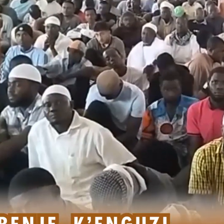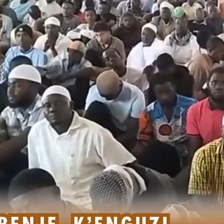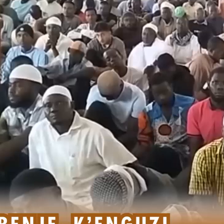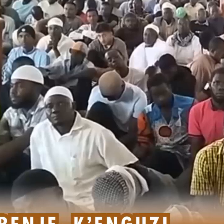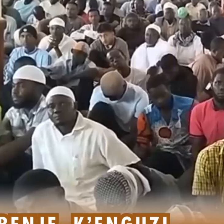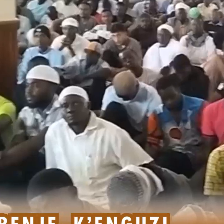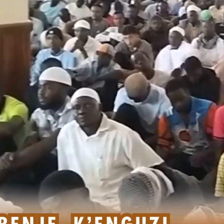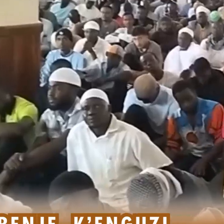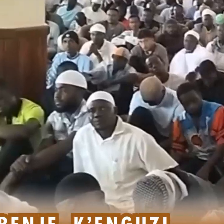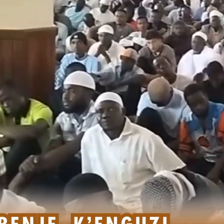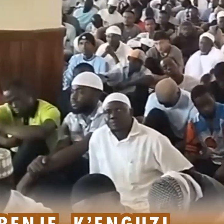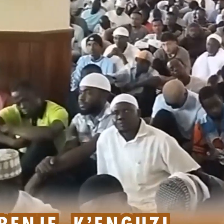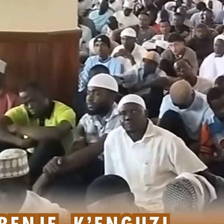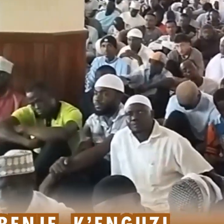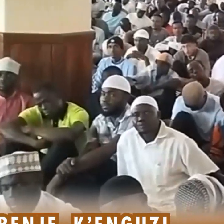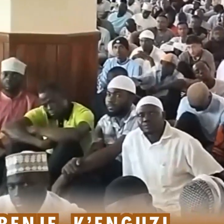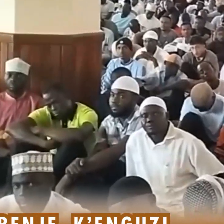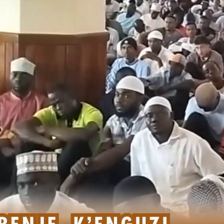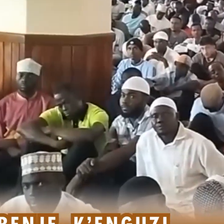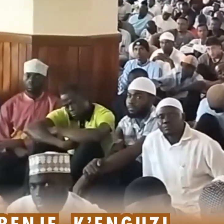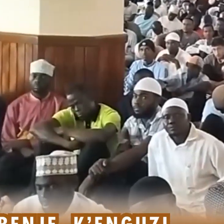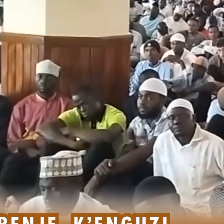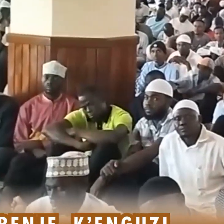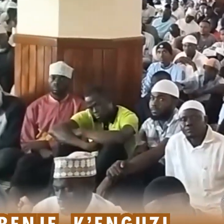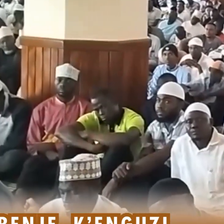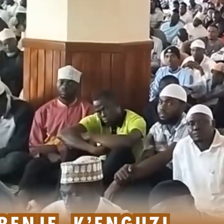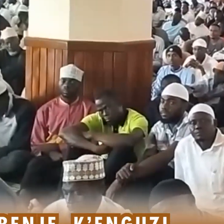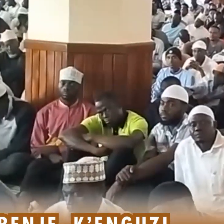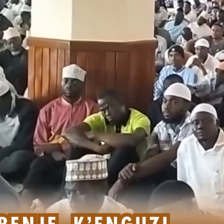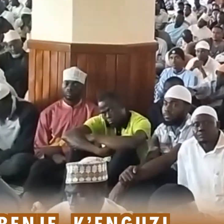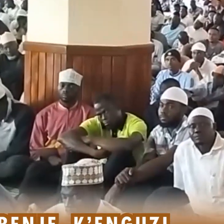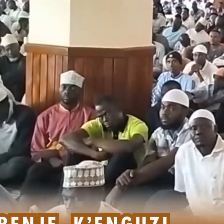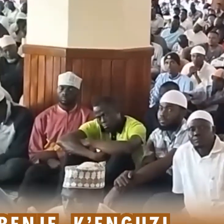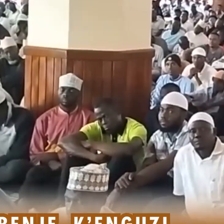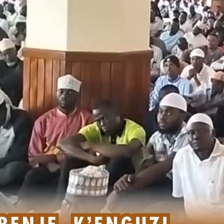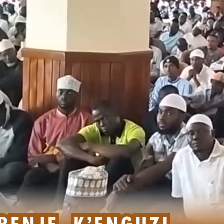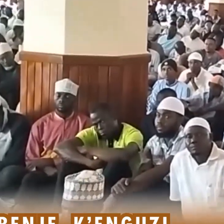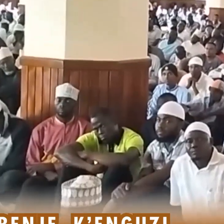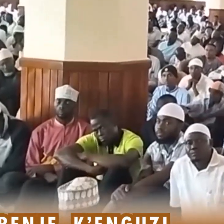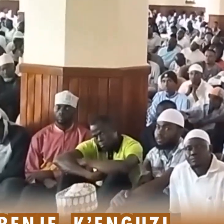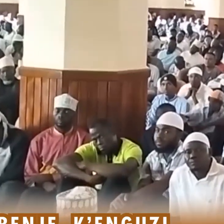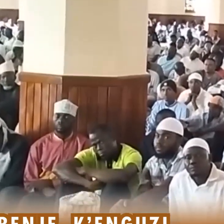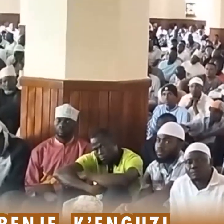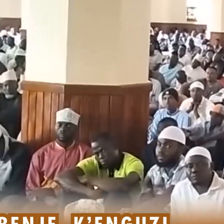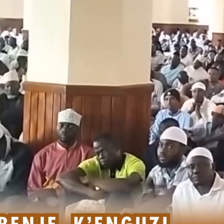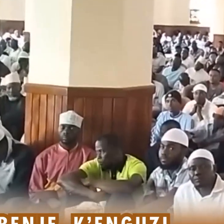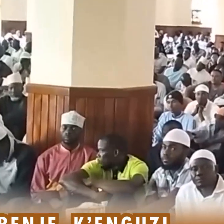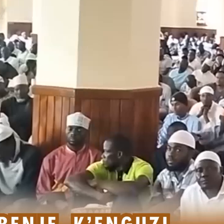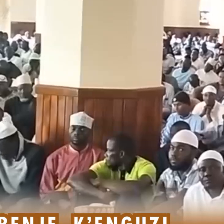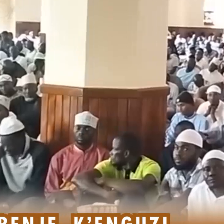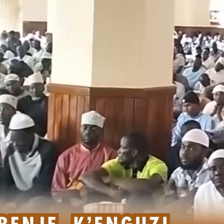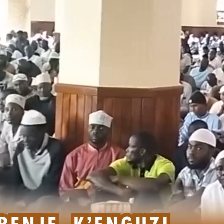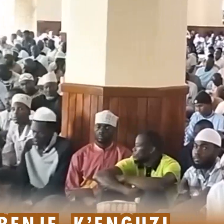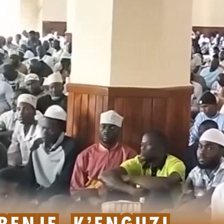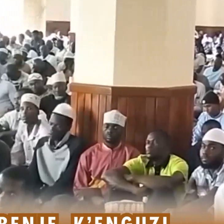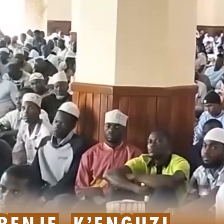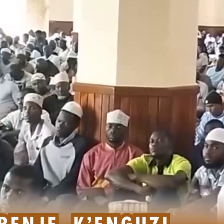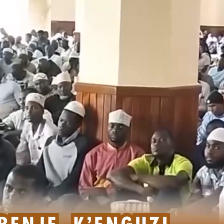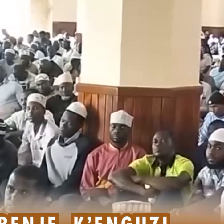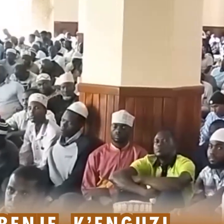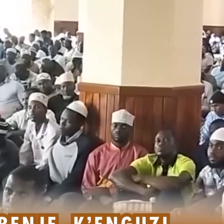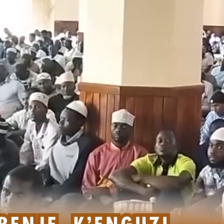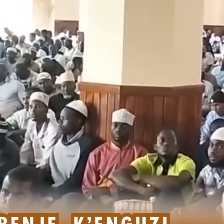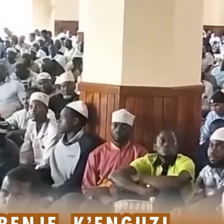kugenda mchayi. Na vula vula lero kakati. Ulea ganti ya okuwasa omusajja tewali buzibu era chie chitufu na cho